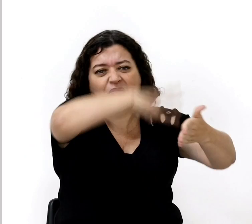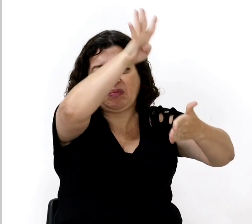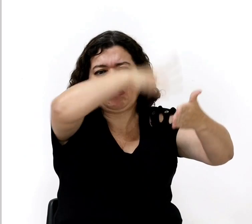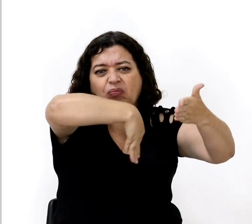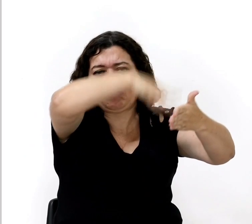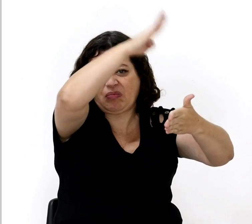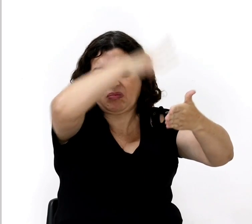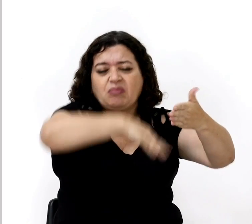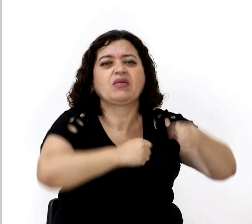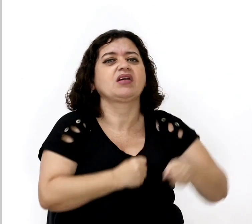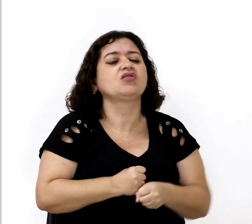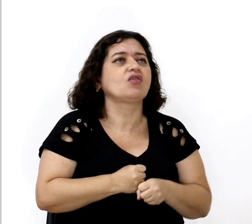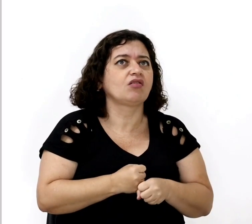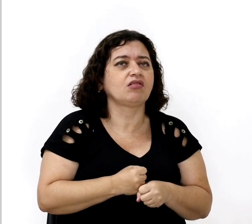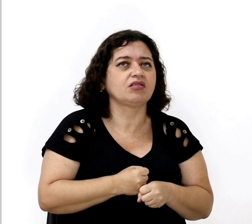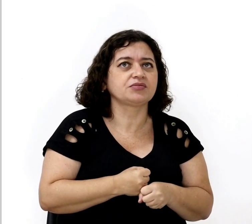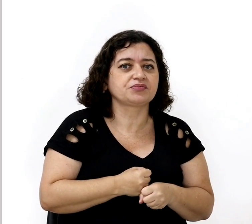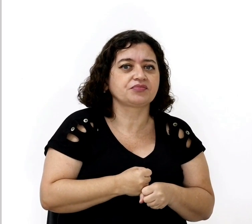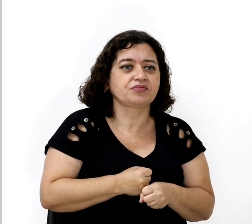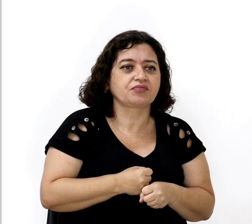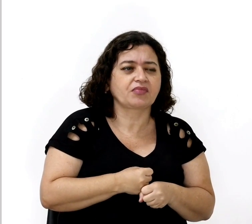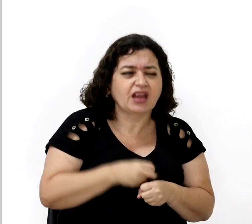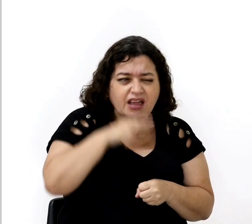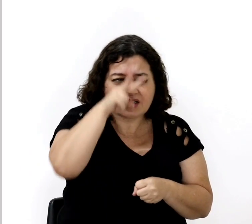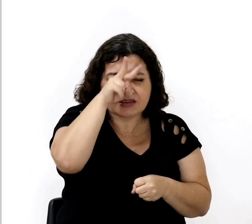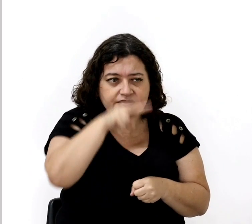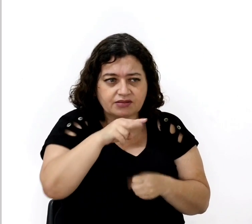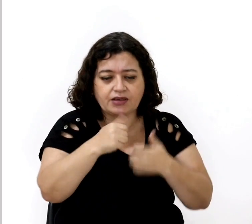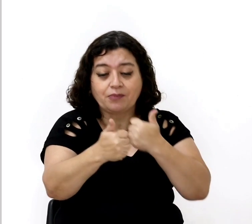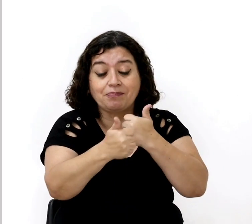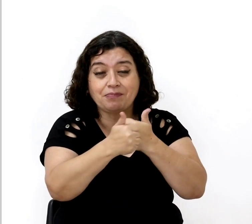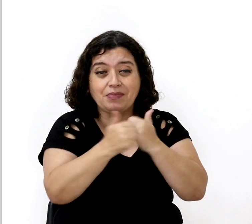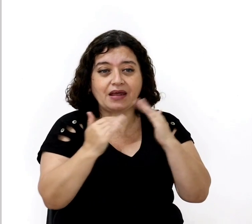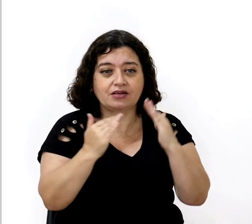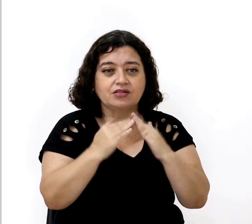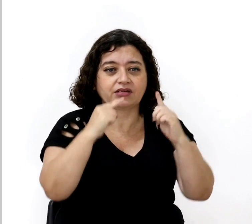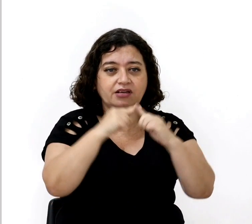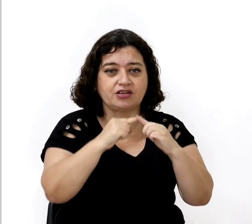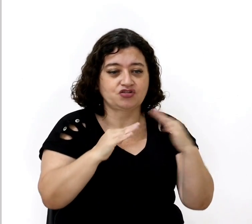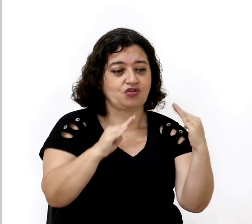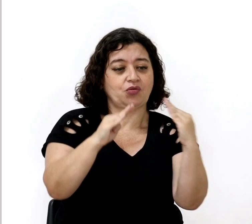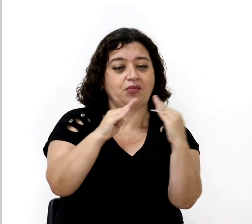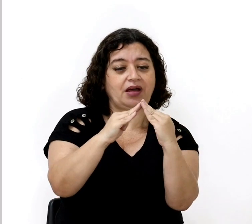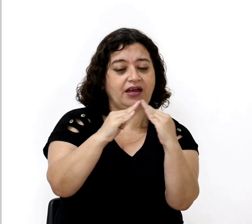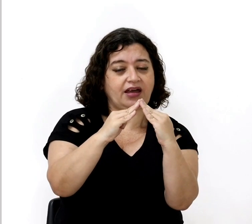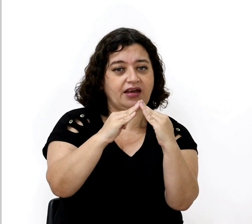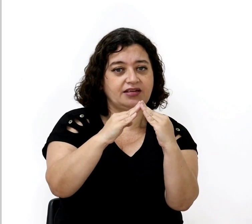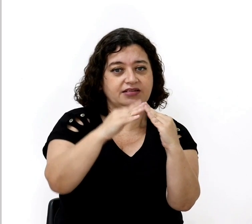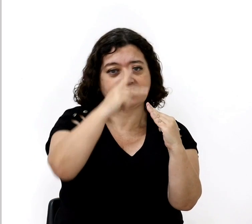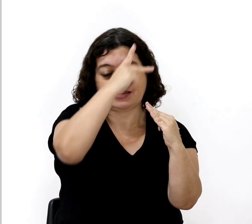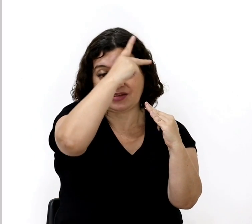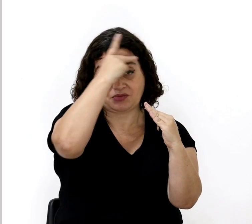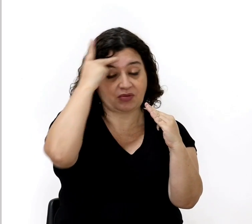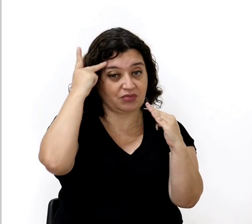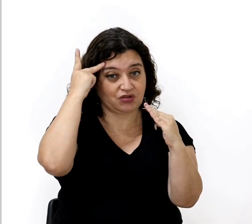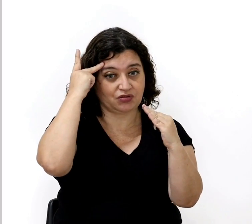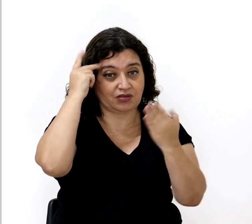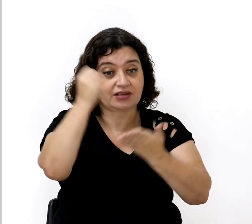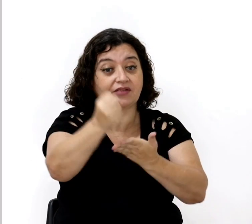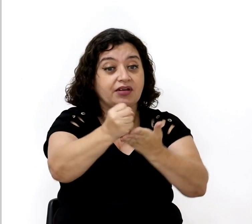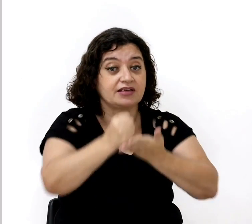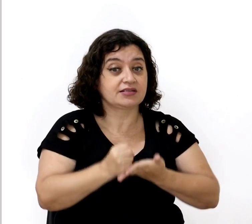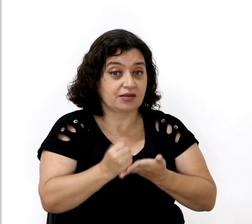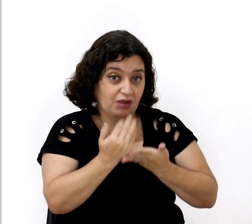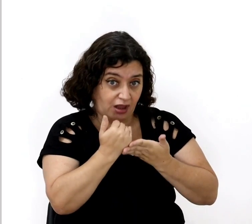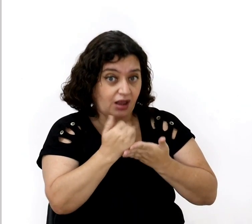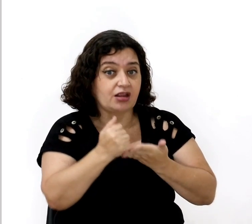pintor, pedreiro, eles identificaram perto da igreja uma casa de uma pessoa que estava recebendo a cesta